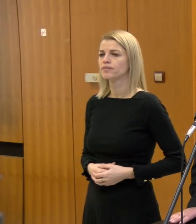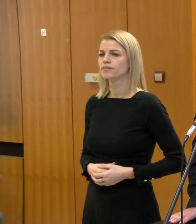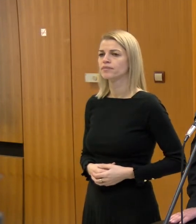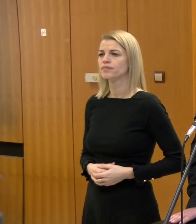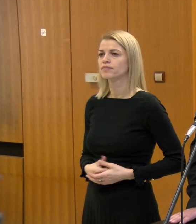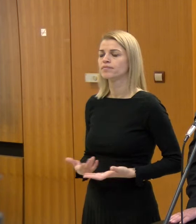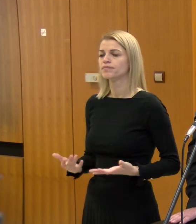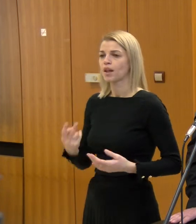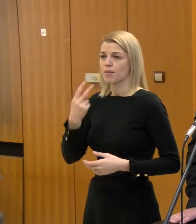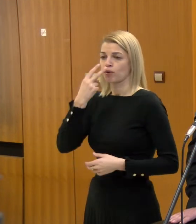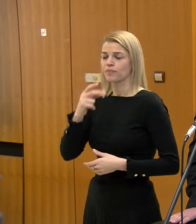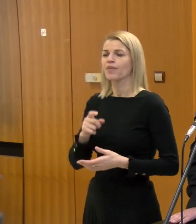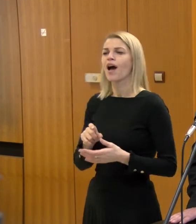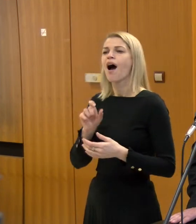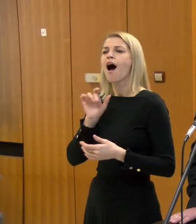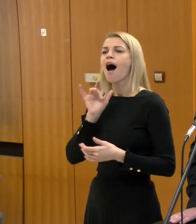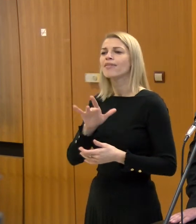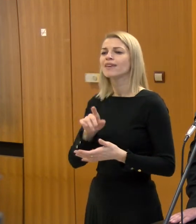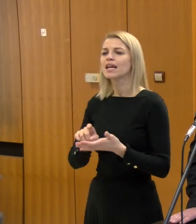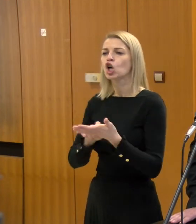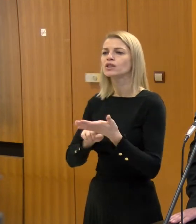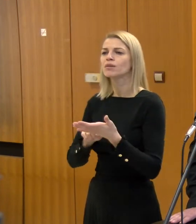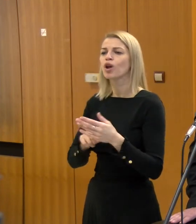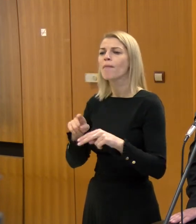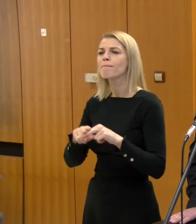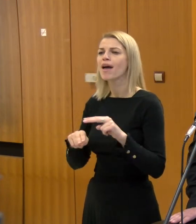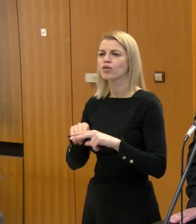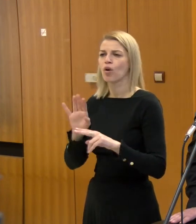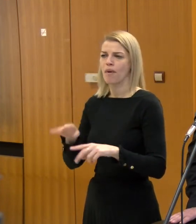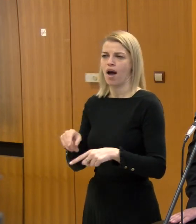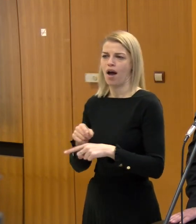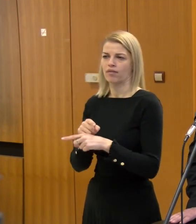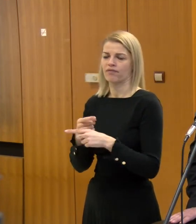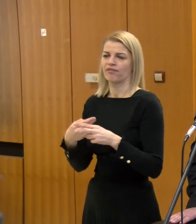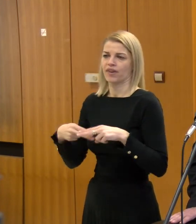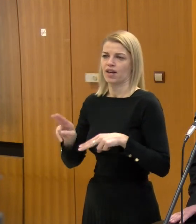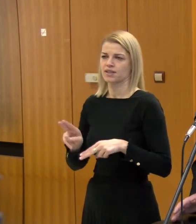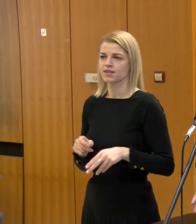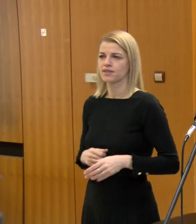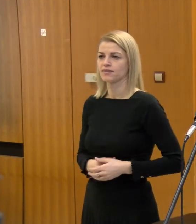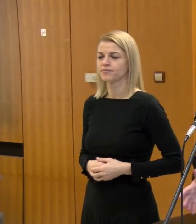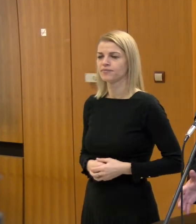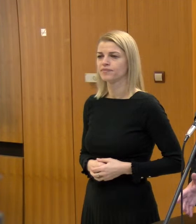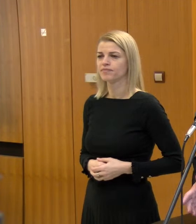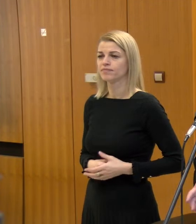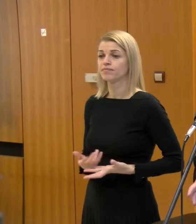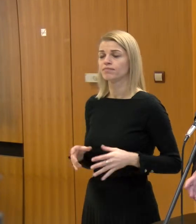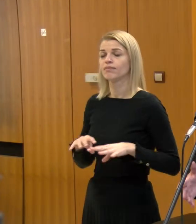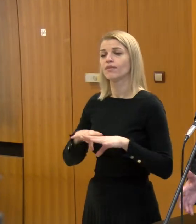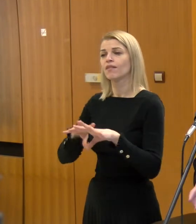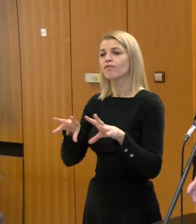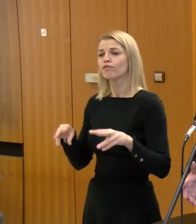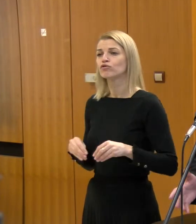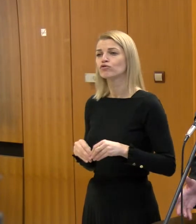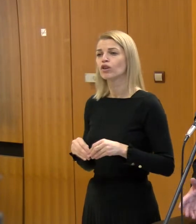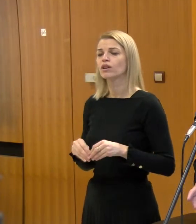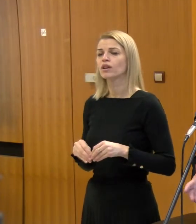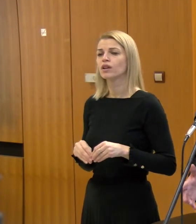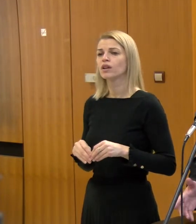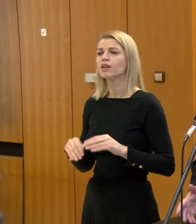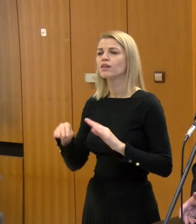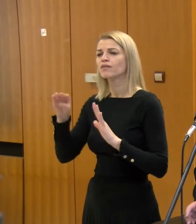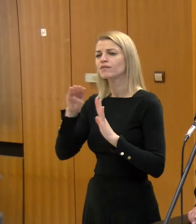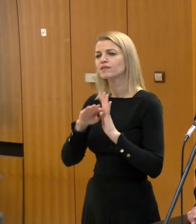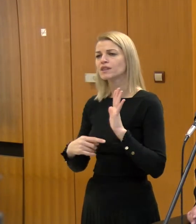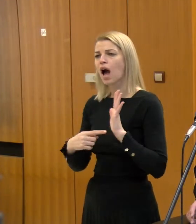Pozrite sa, antikoncepčných metód je viacero a všetky relevantné